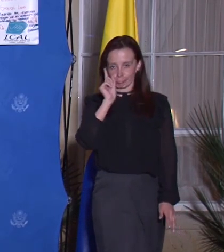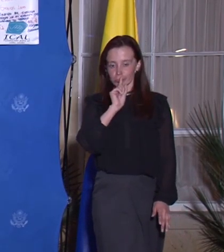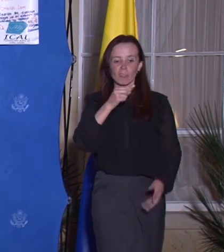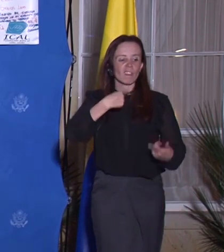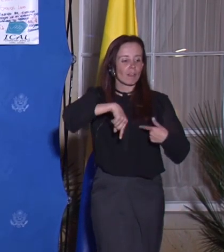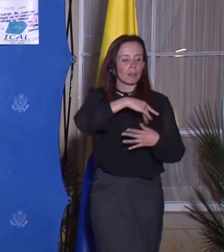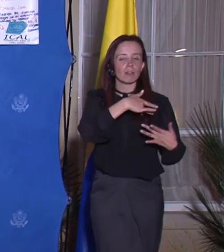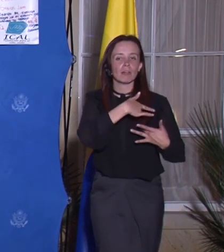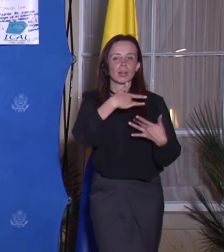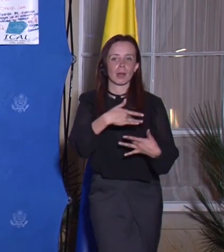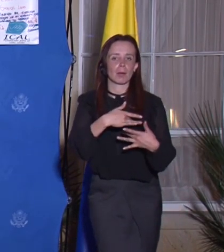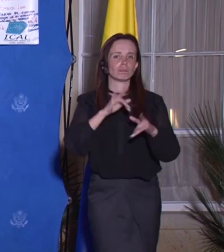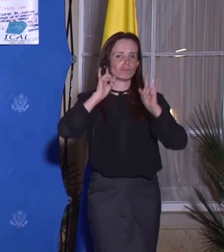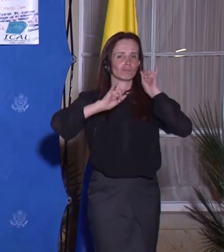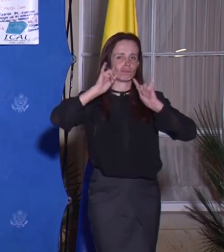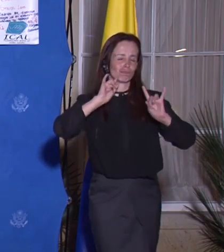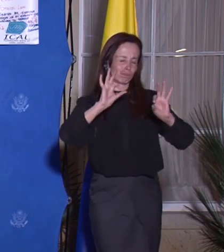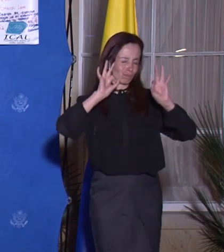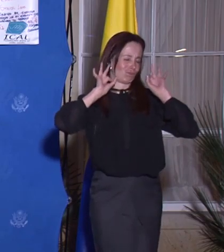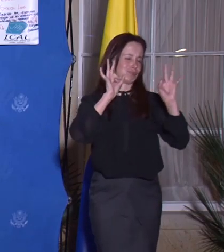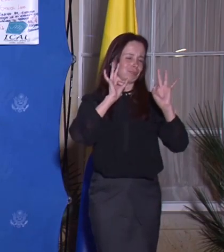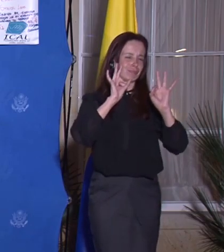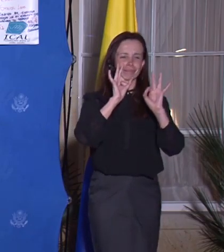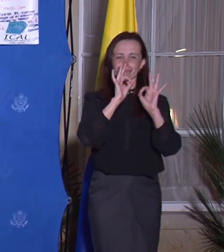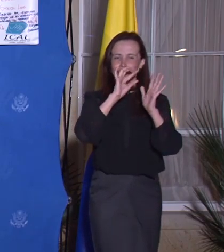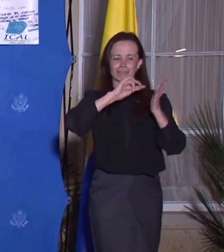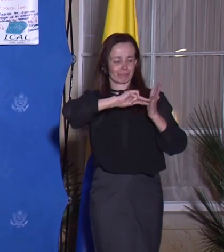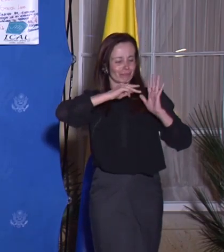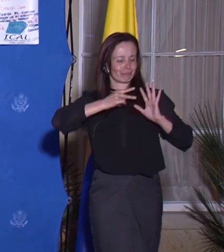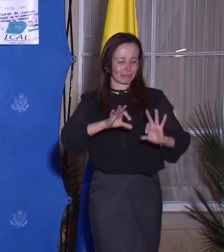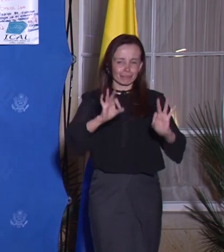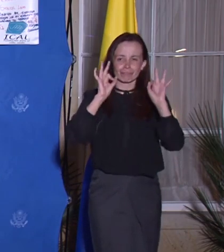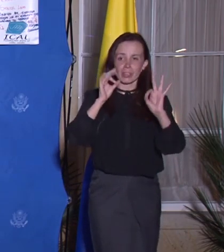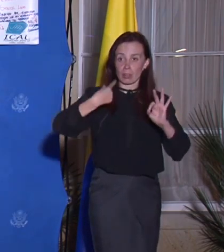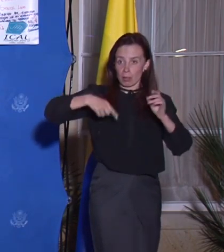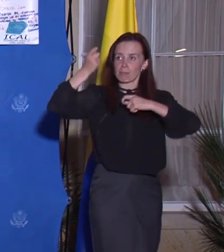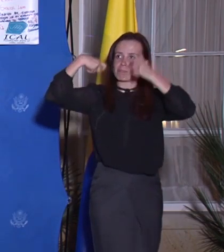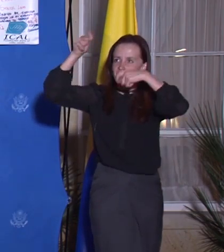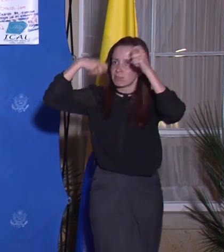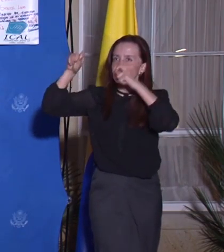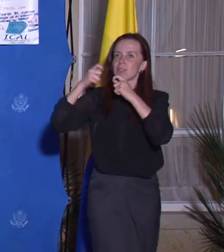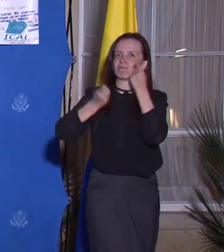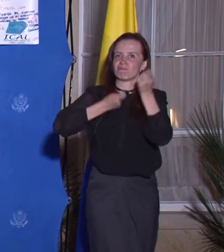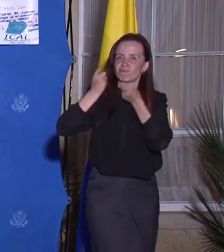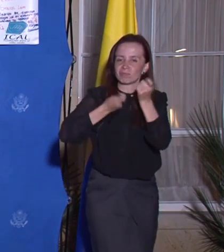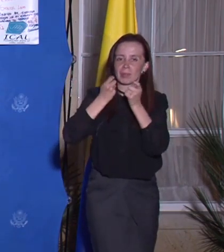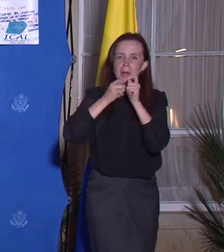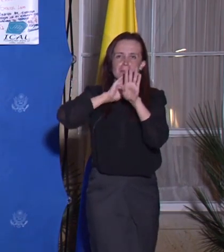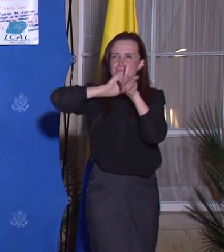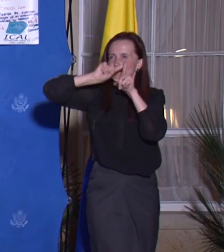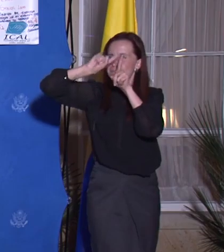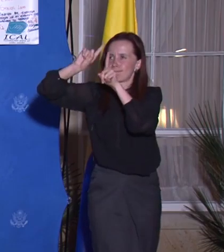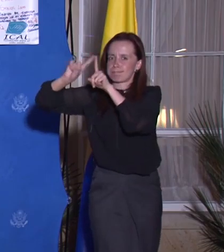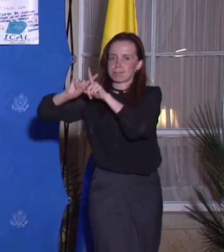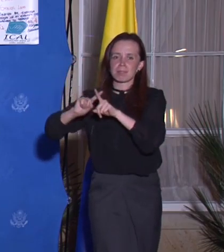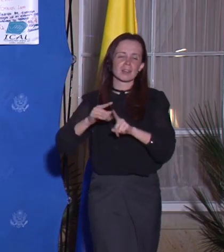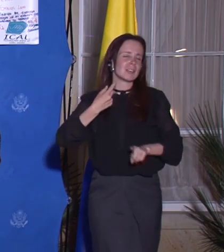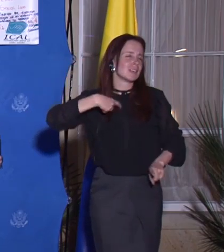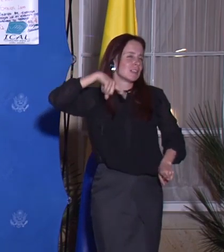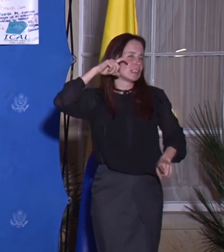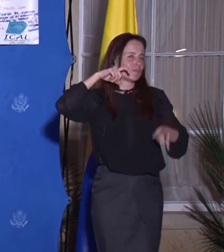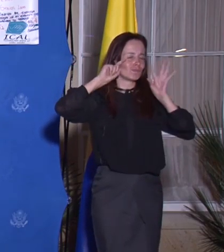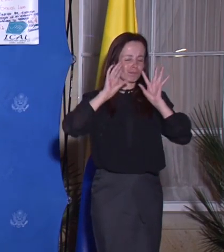donando ayudas auditivas de la mejor calidad. Nosotros vendemos, comercializamos y desarrollamos de los